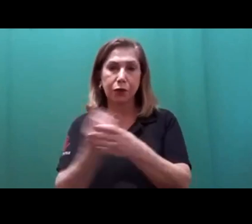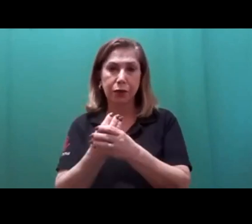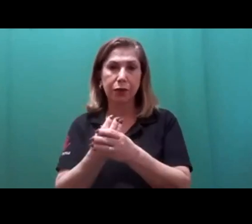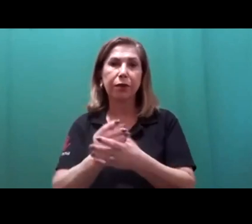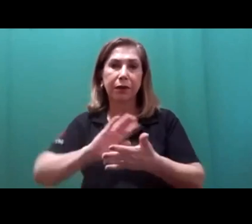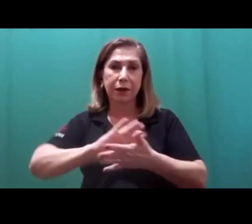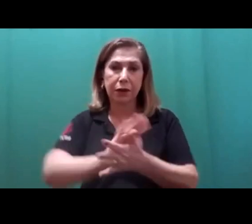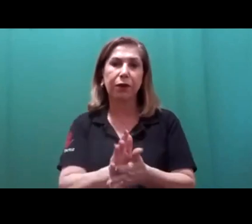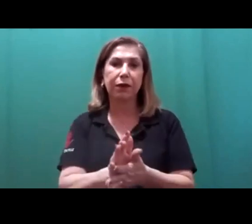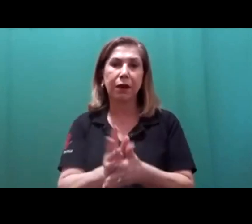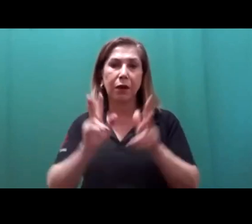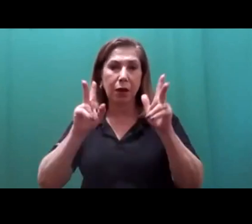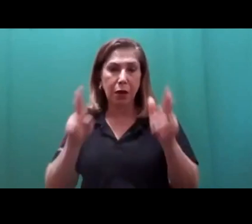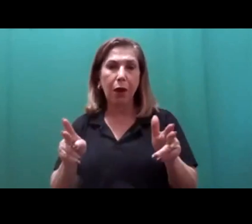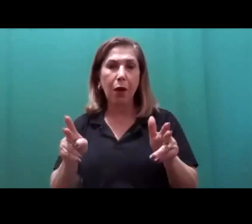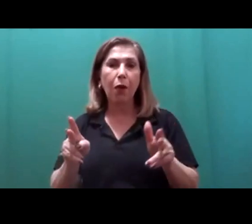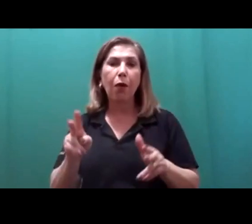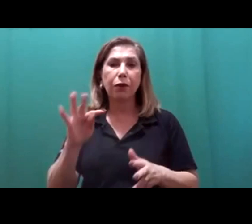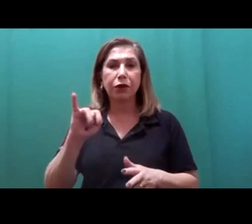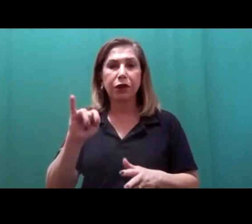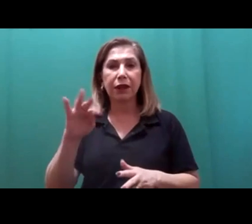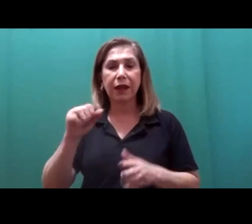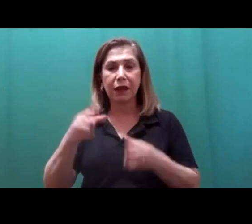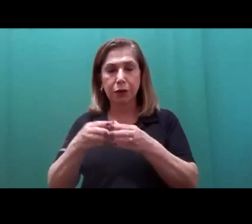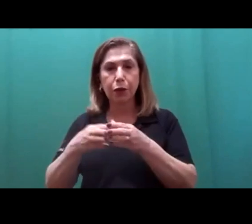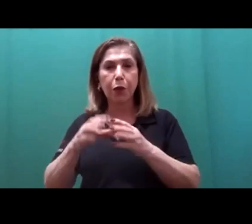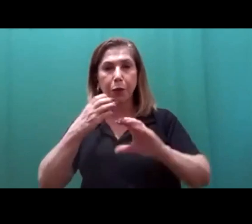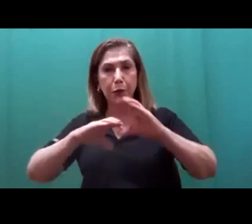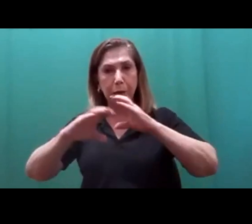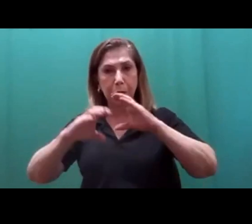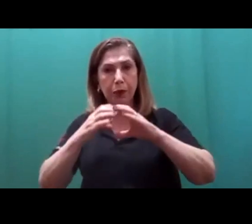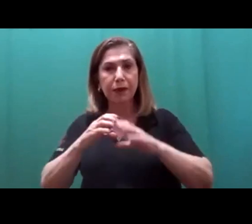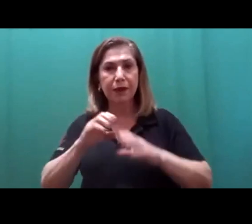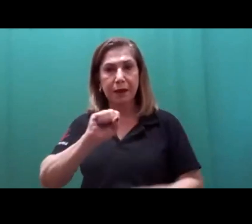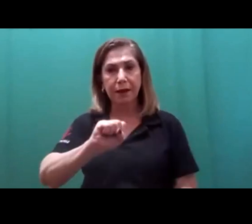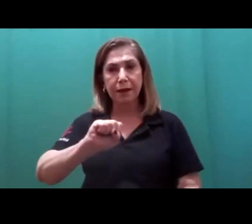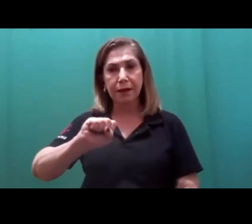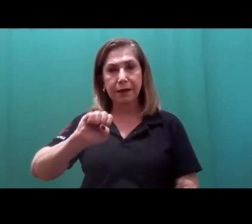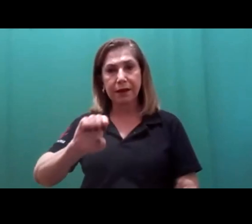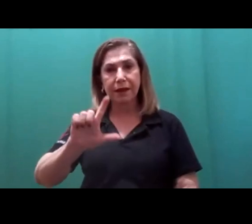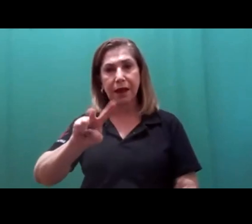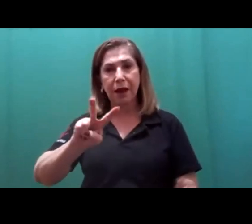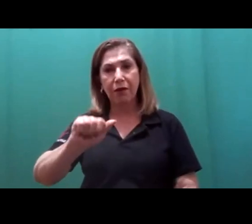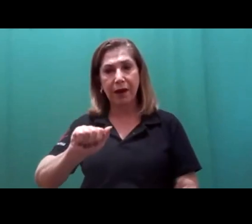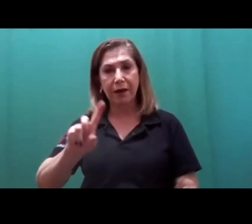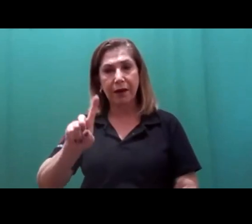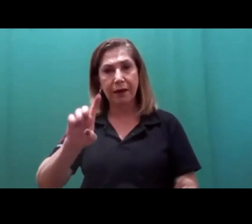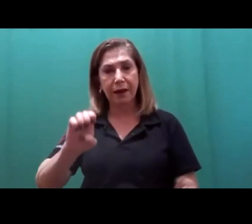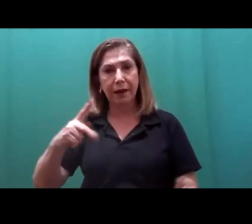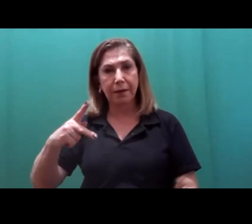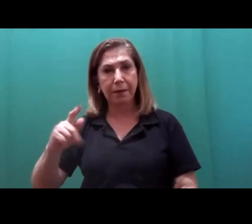como diz a música do Titãs. Então, a gente fica aqui com essas três primeiras questões, enquanto